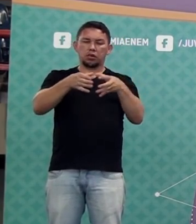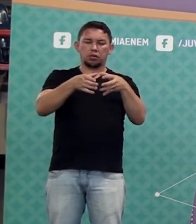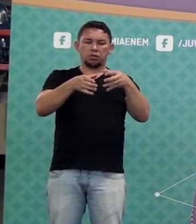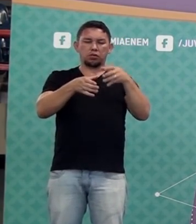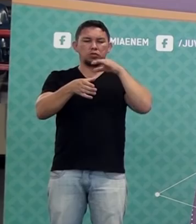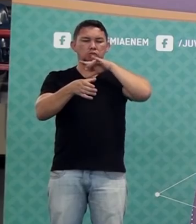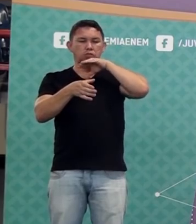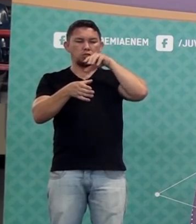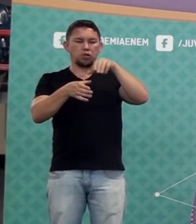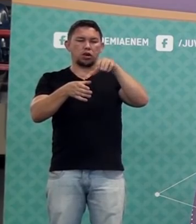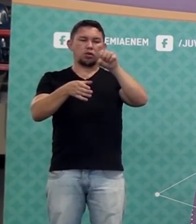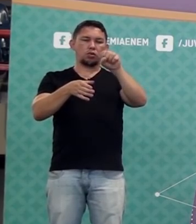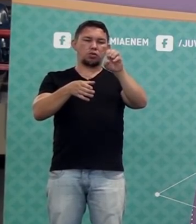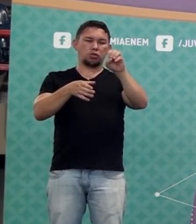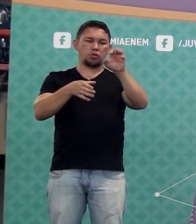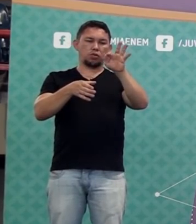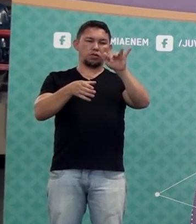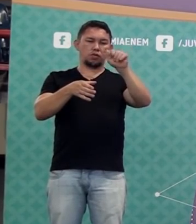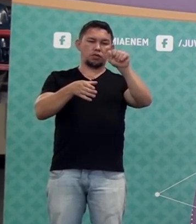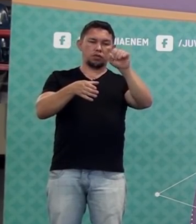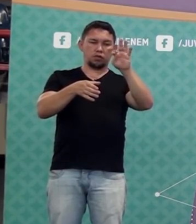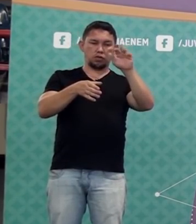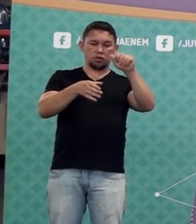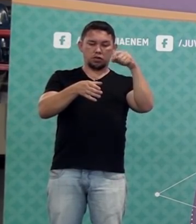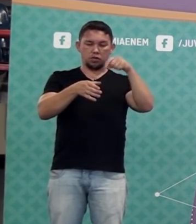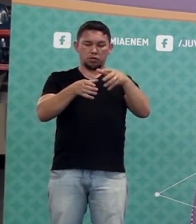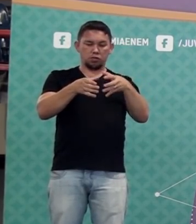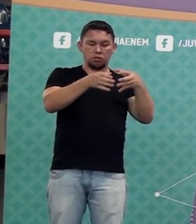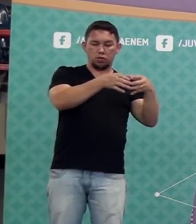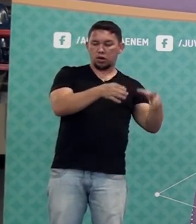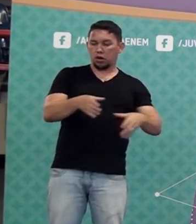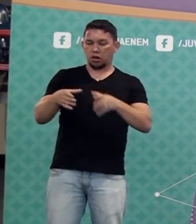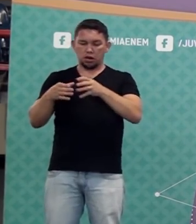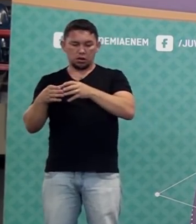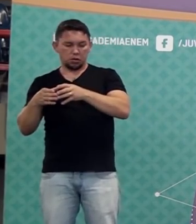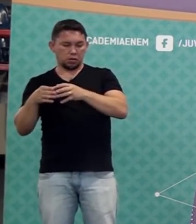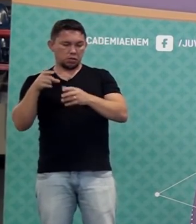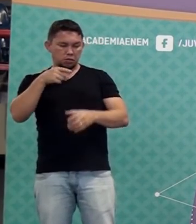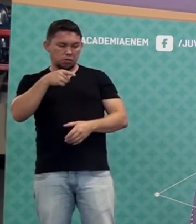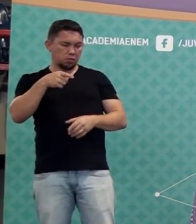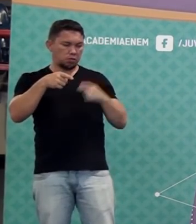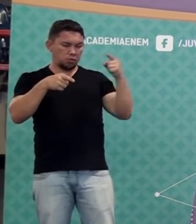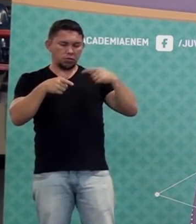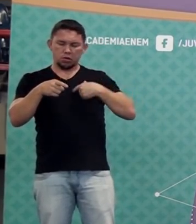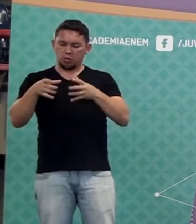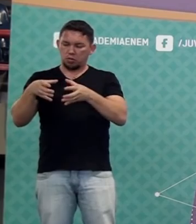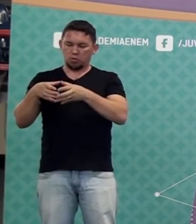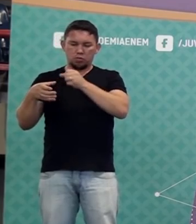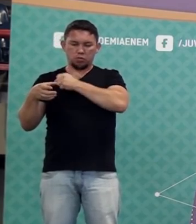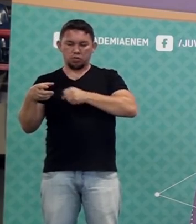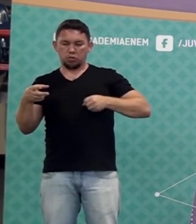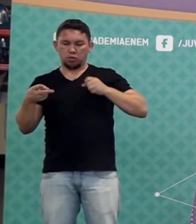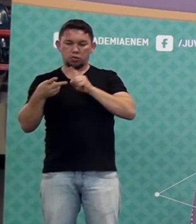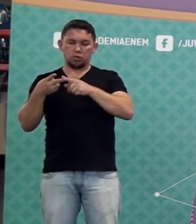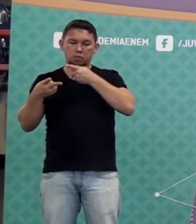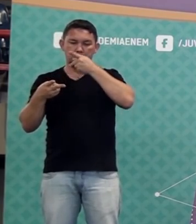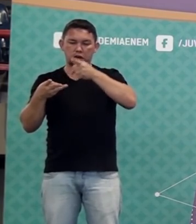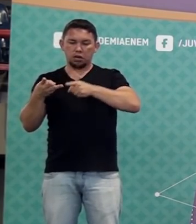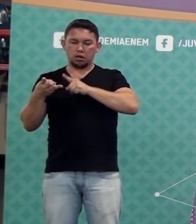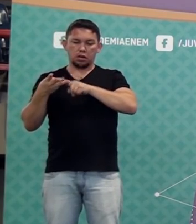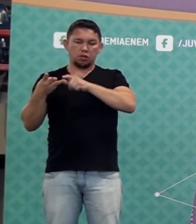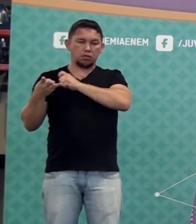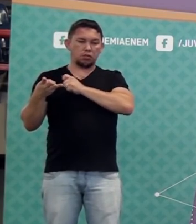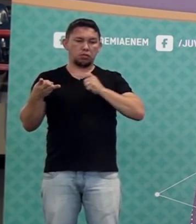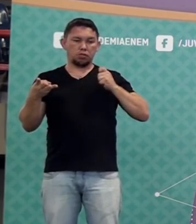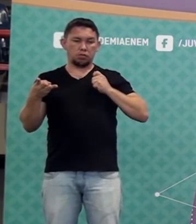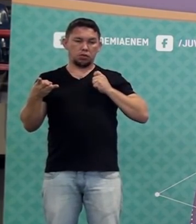porque quem conceituou os sofistas foram os inimigos dos sofistas, especialmente Sócrates, Platão e Aristóteles.